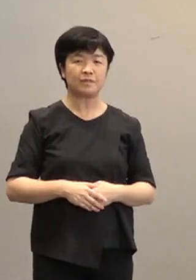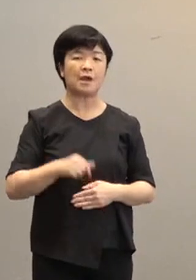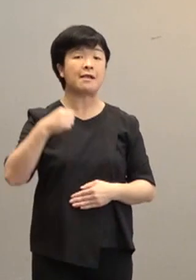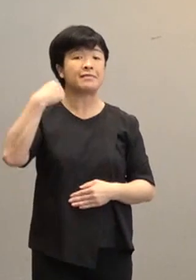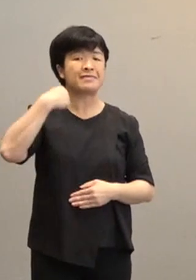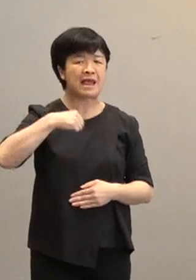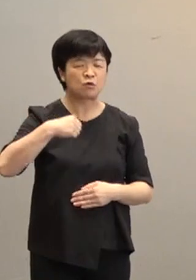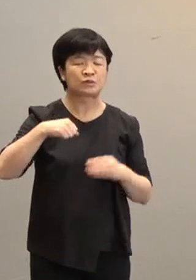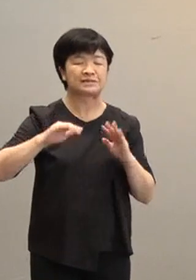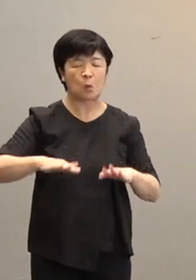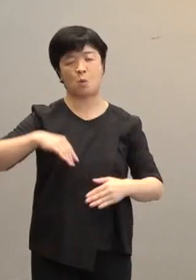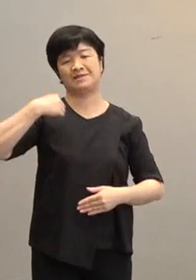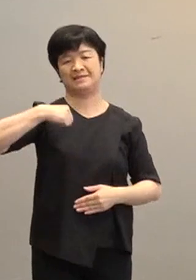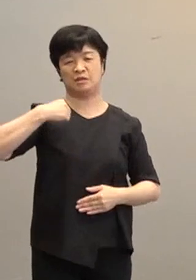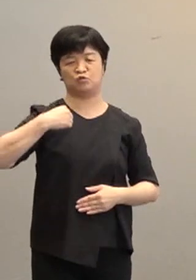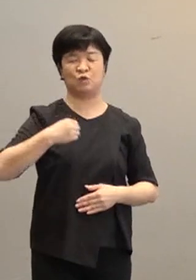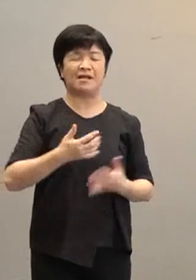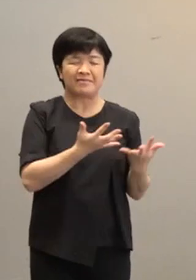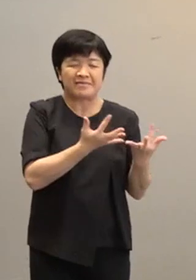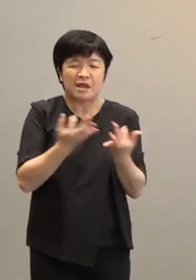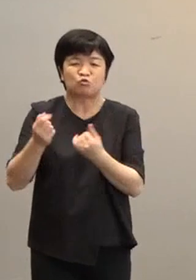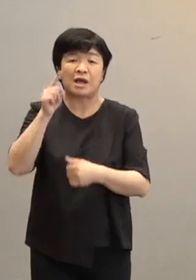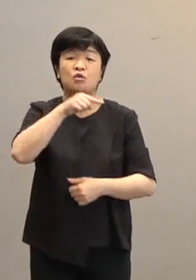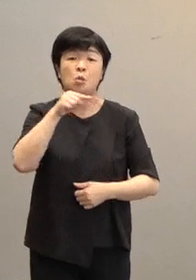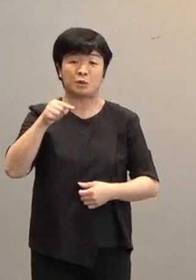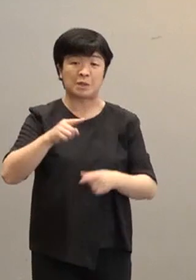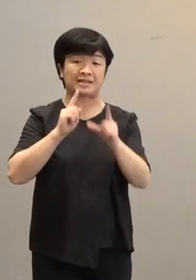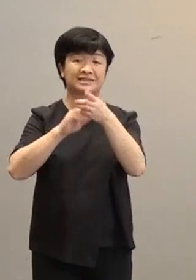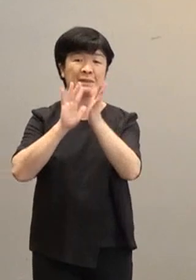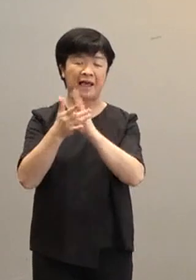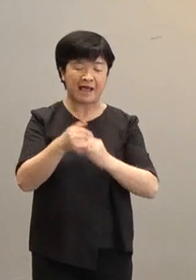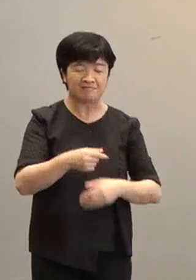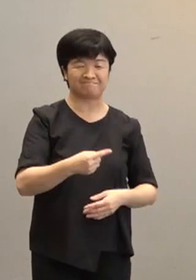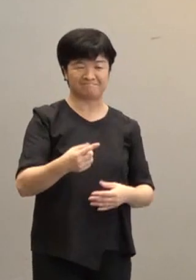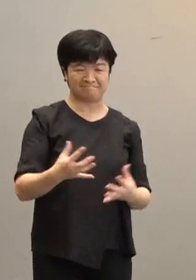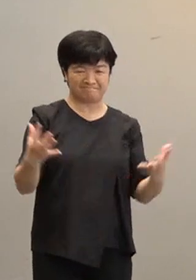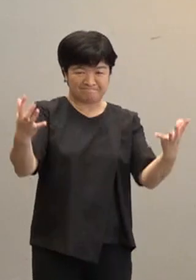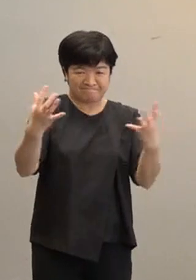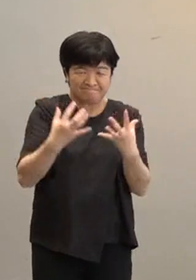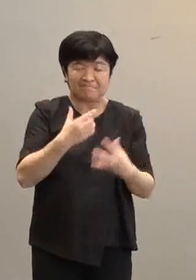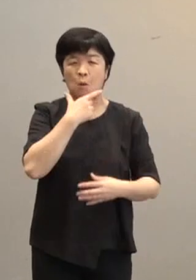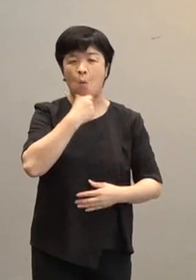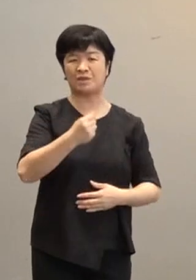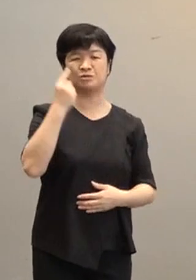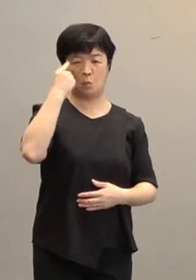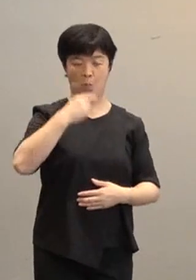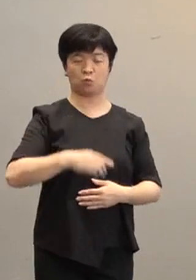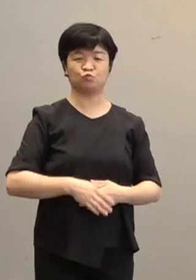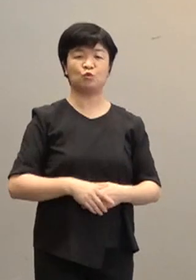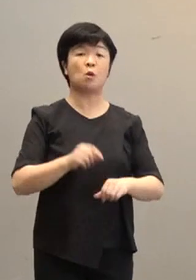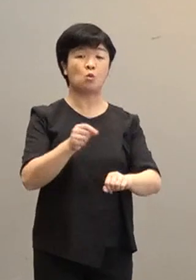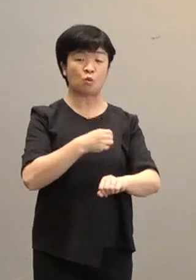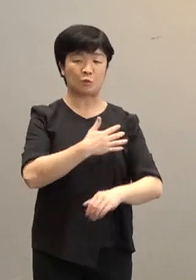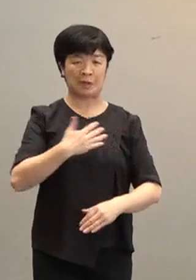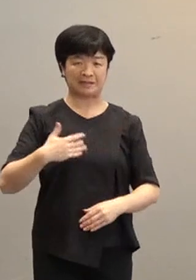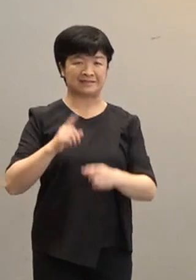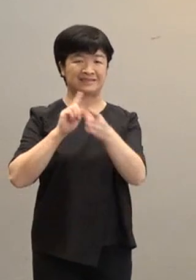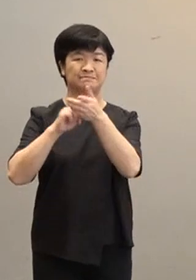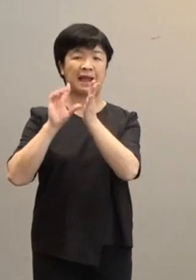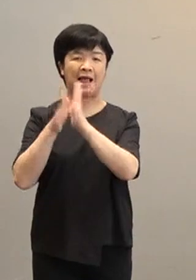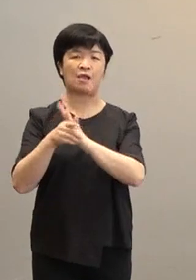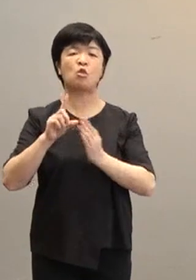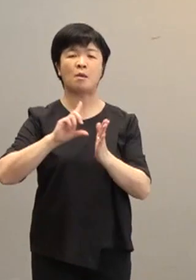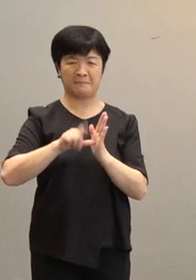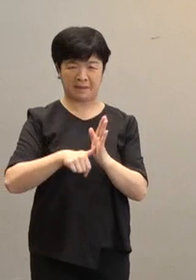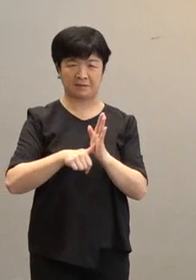はですね、本当に多くの方々に県内各地に訪れていただきたいというふうに思っています。特に我々千葉県の場合はコロナ